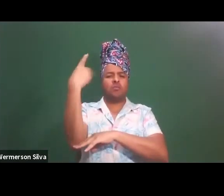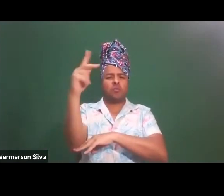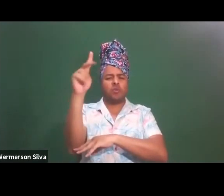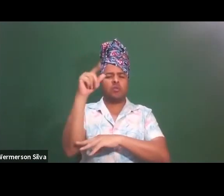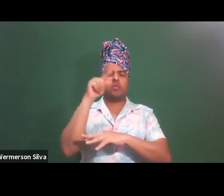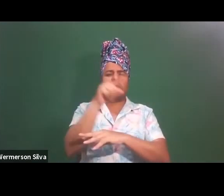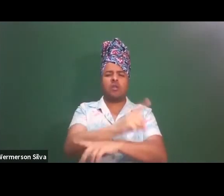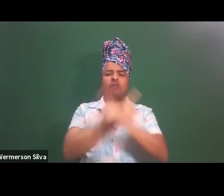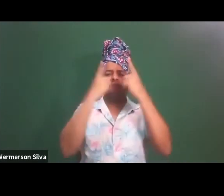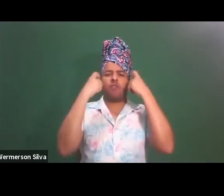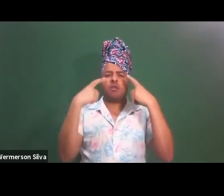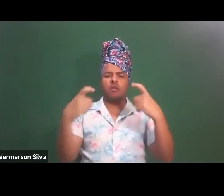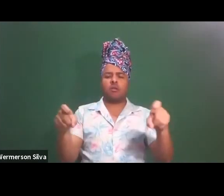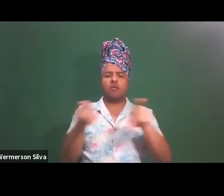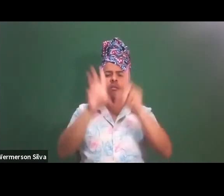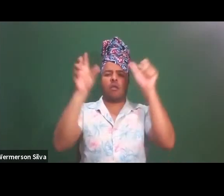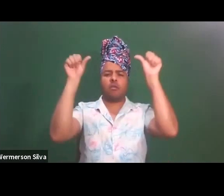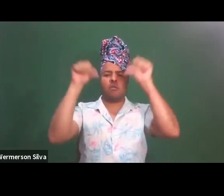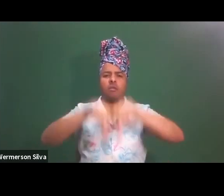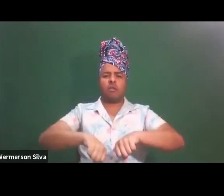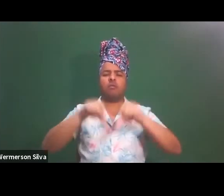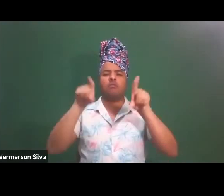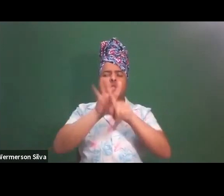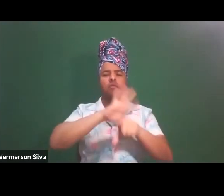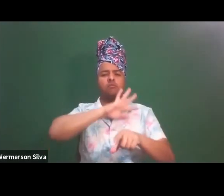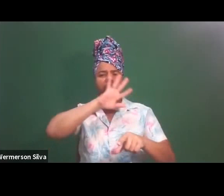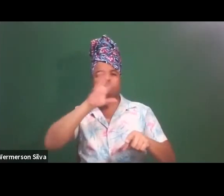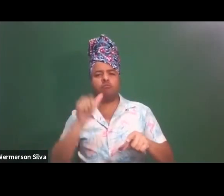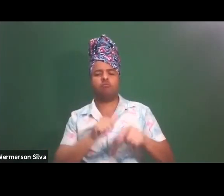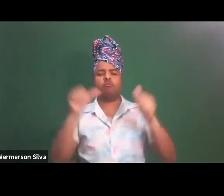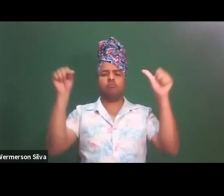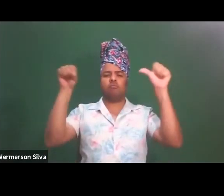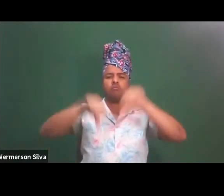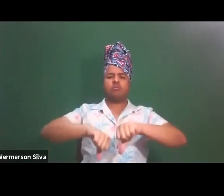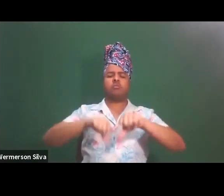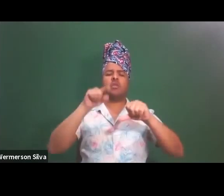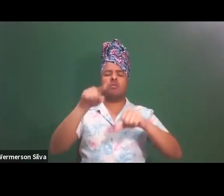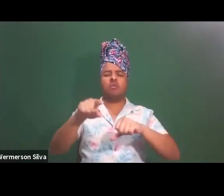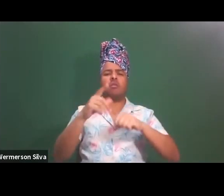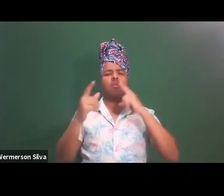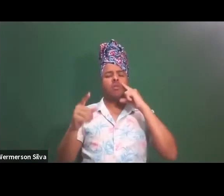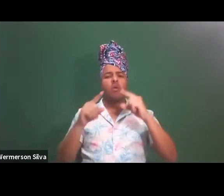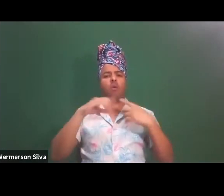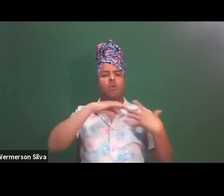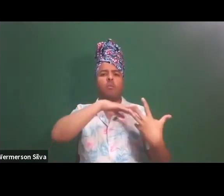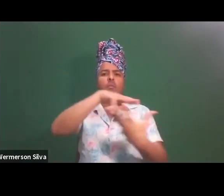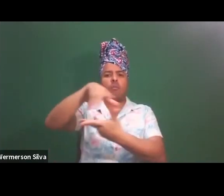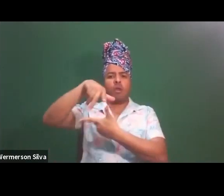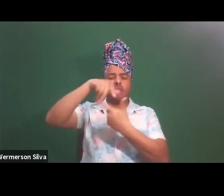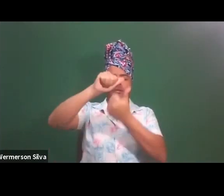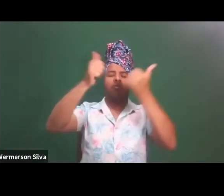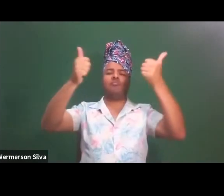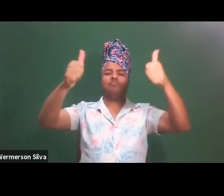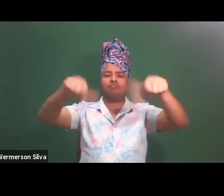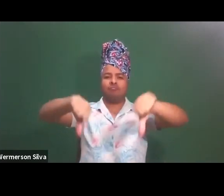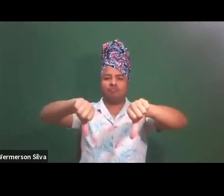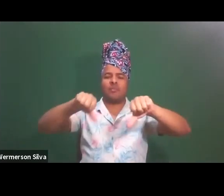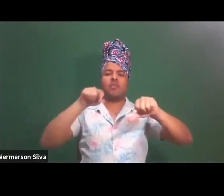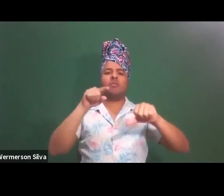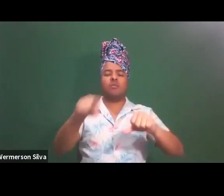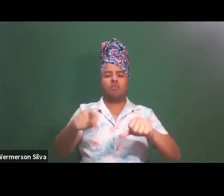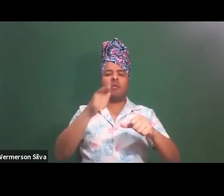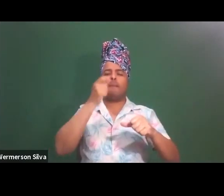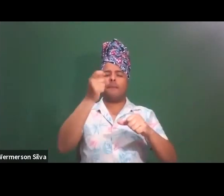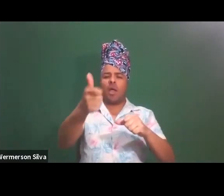e adoecendo. Os animais estão adoecendo, o planeta está adoecendo e logo nós,